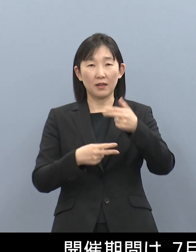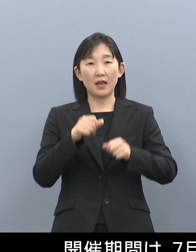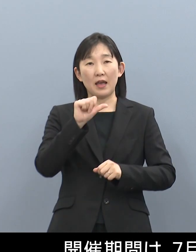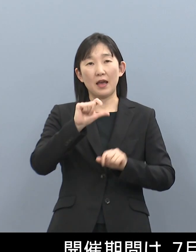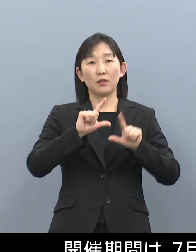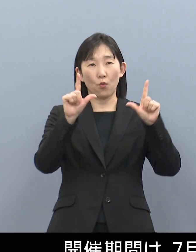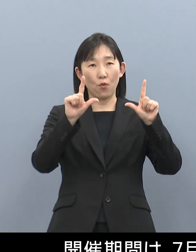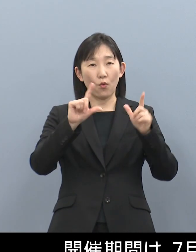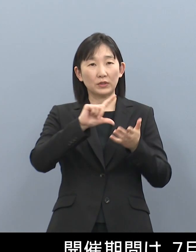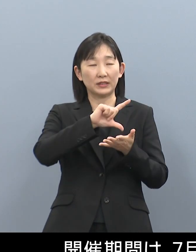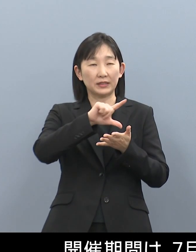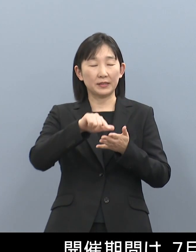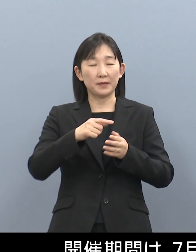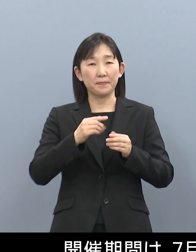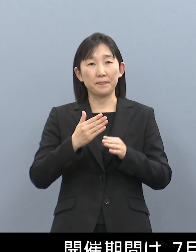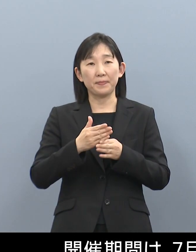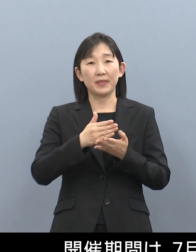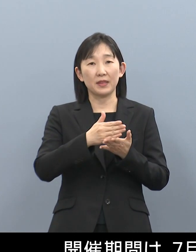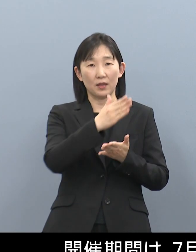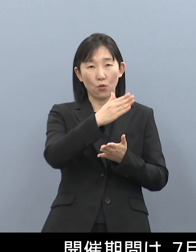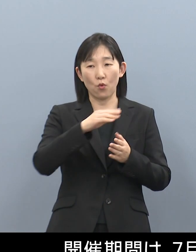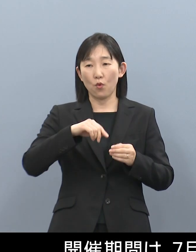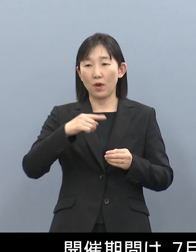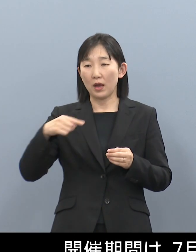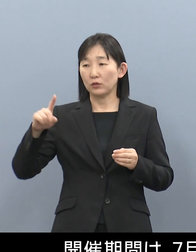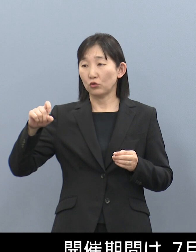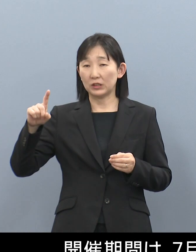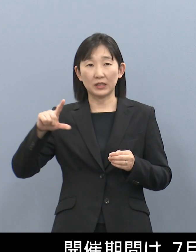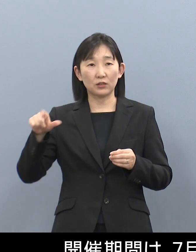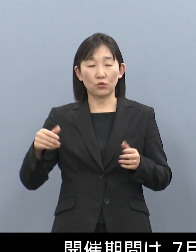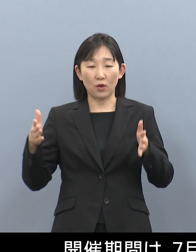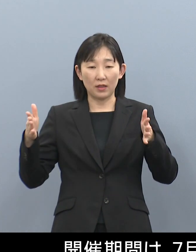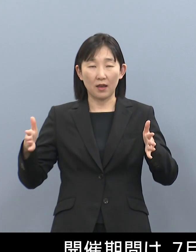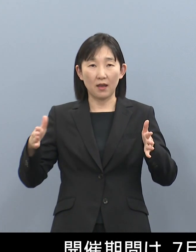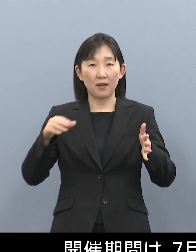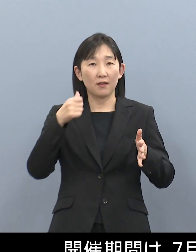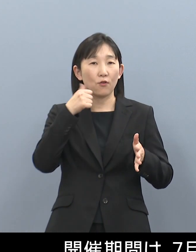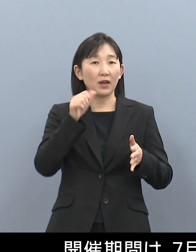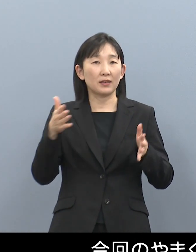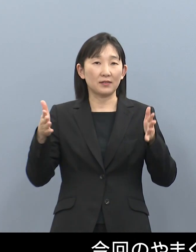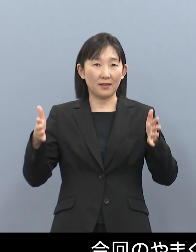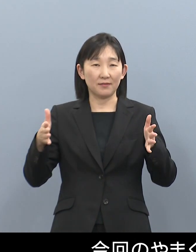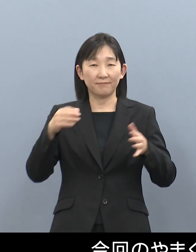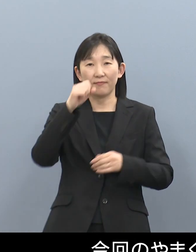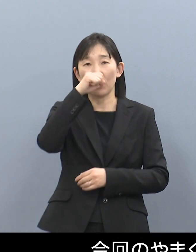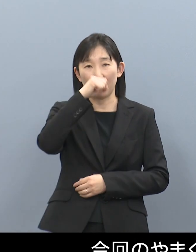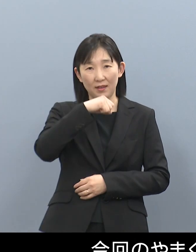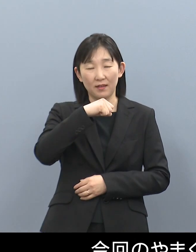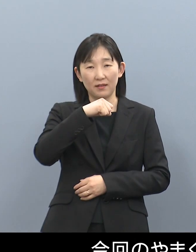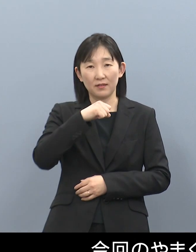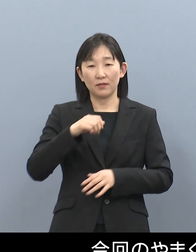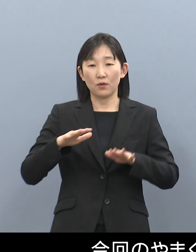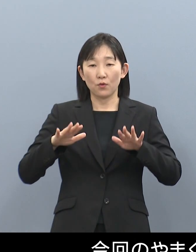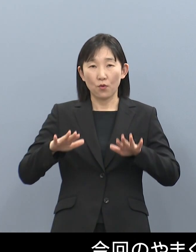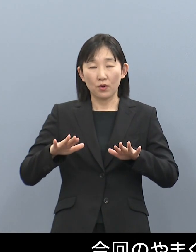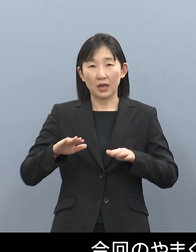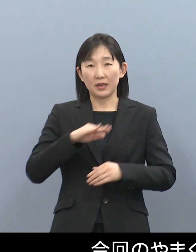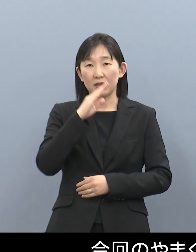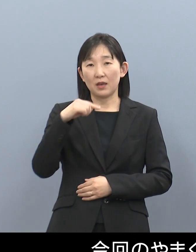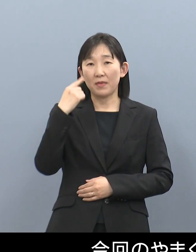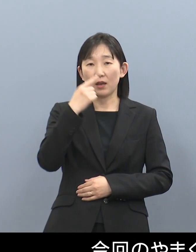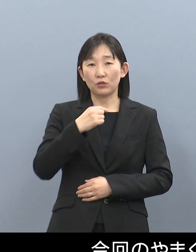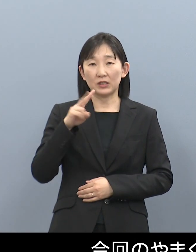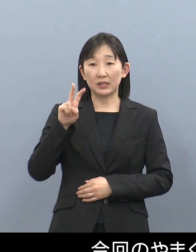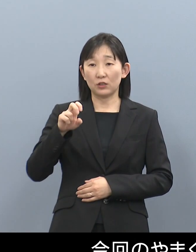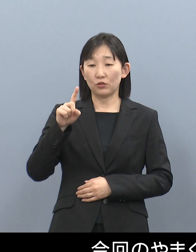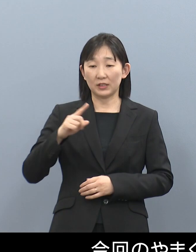りに11月までの約5ヶ月間を予定いたしております。今回の山口21元気ミー